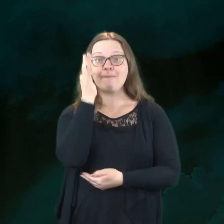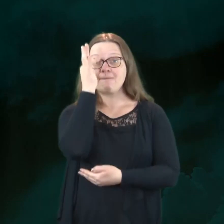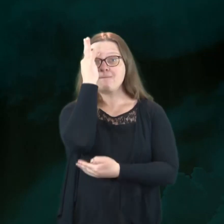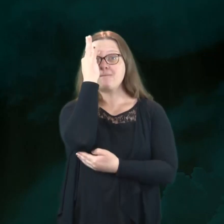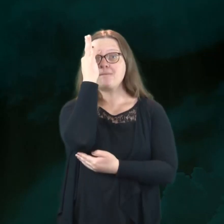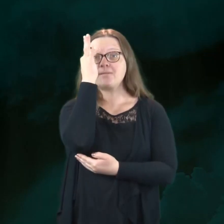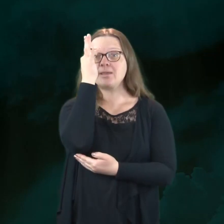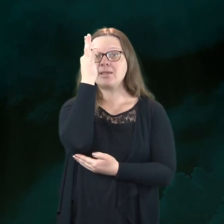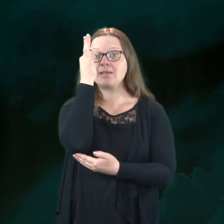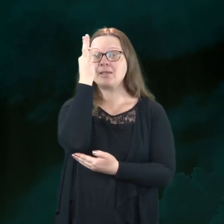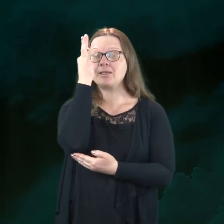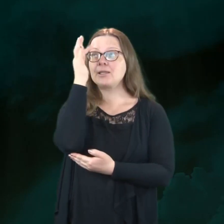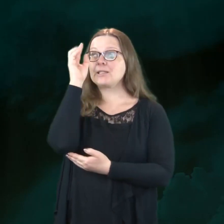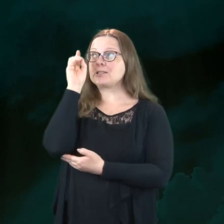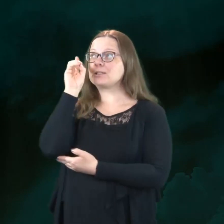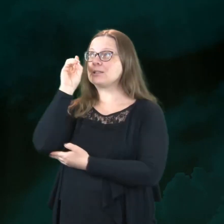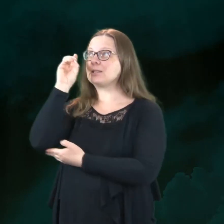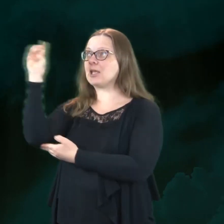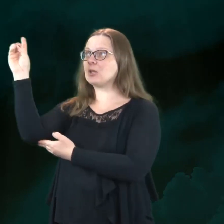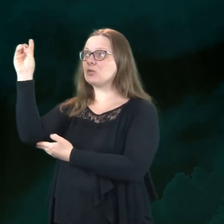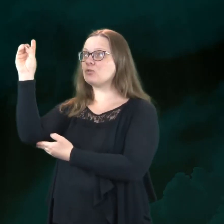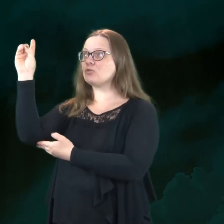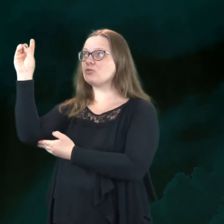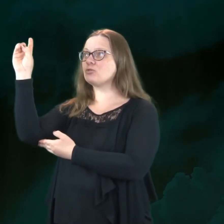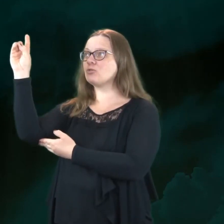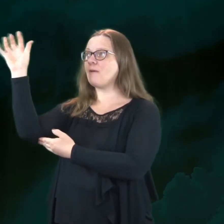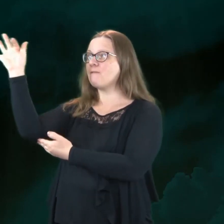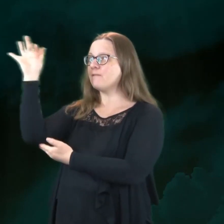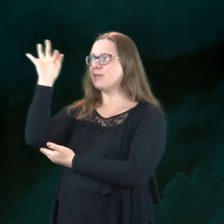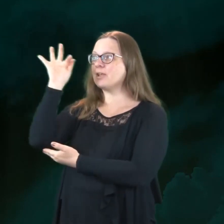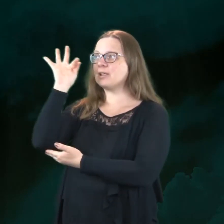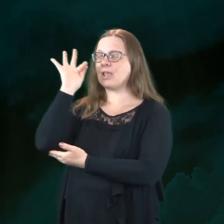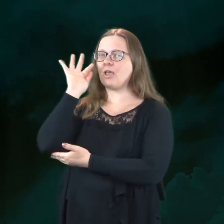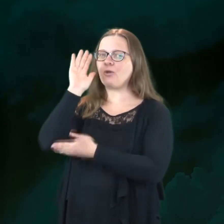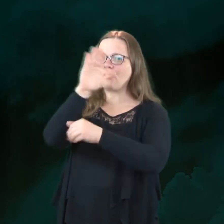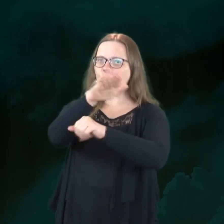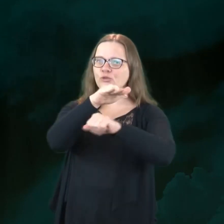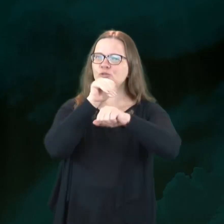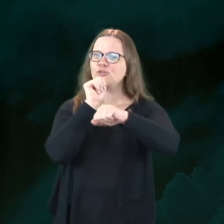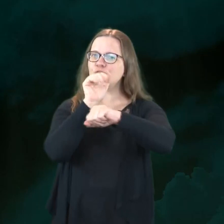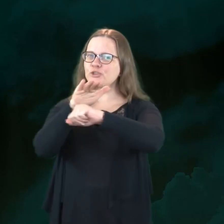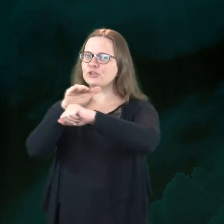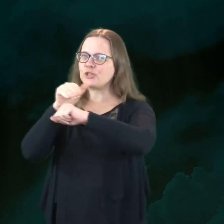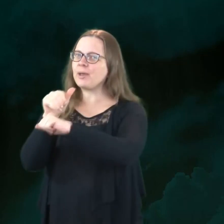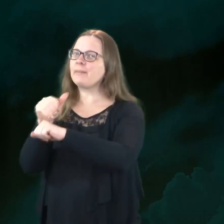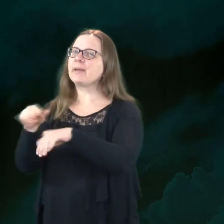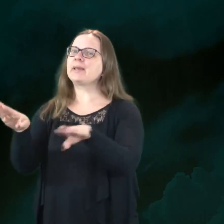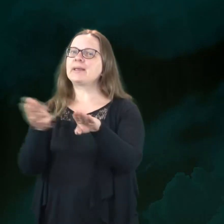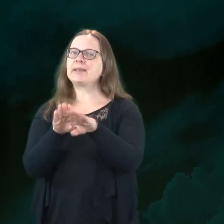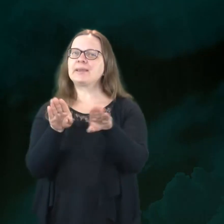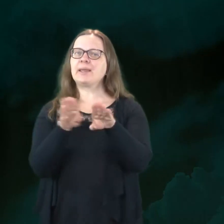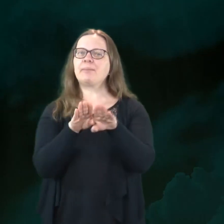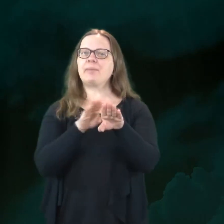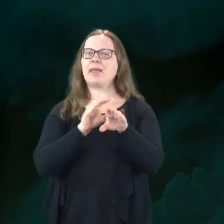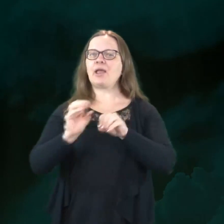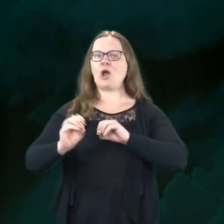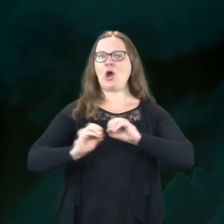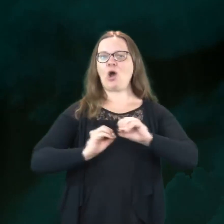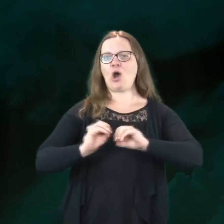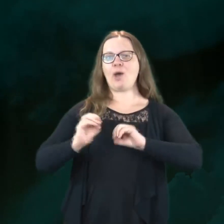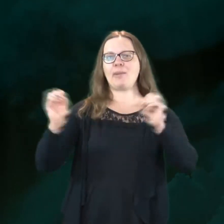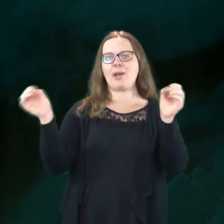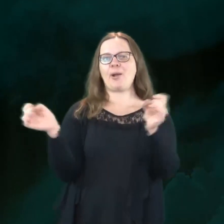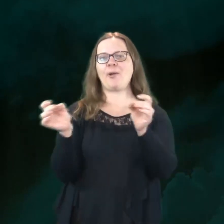o que vos chama, o qual também o fará. Ele é fiel, Ele não chamou, Ele